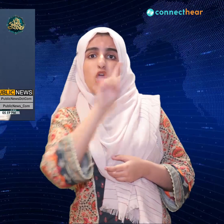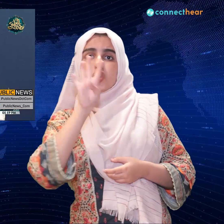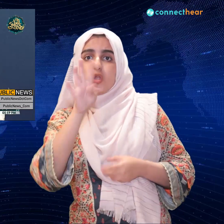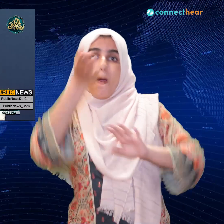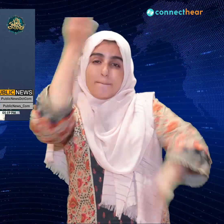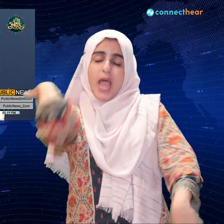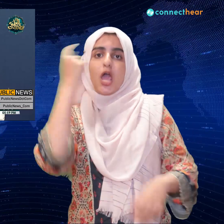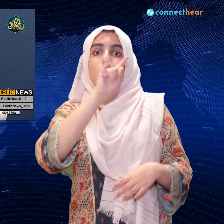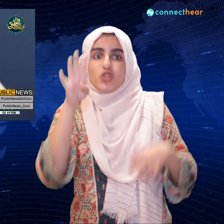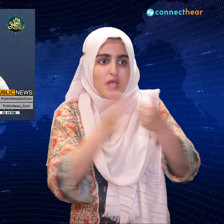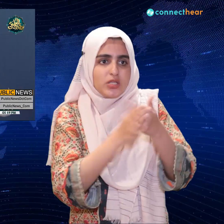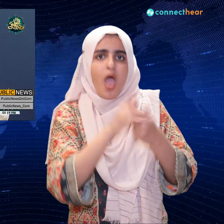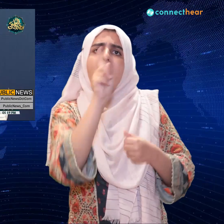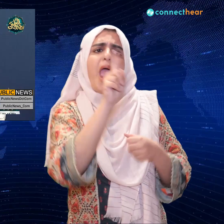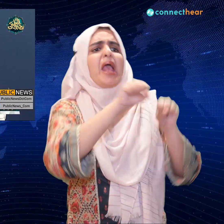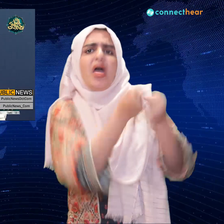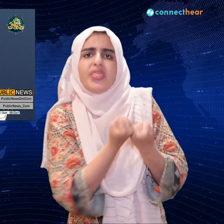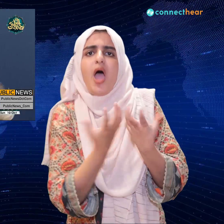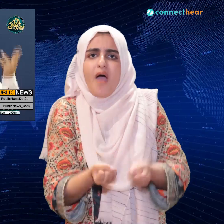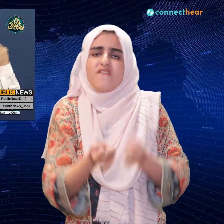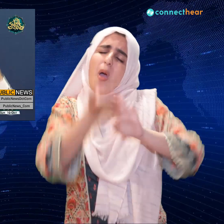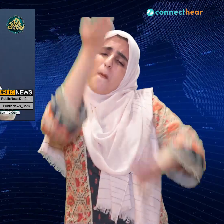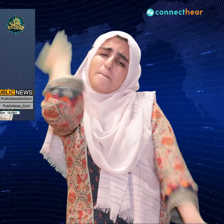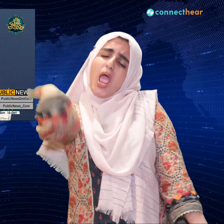طلاق ہوتی تھی جب میں گیا